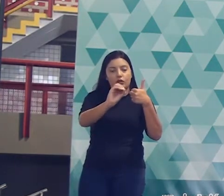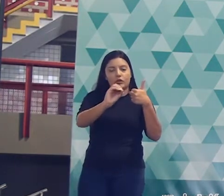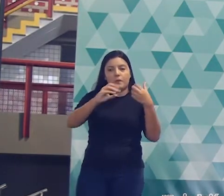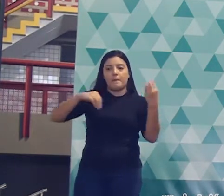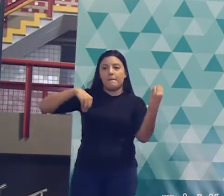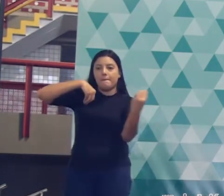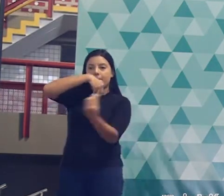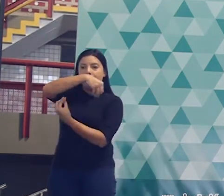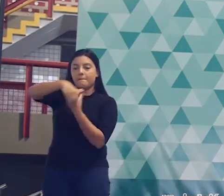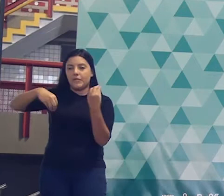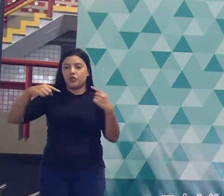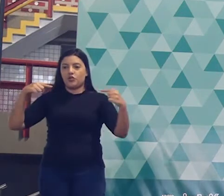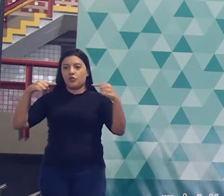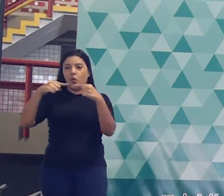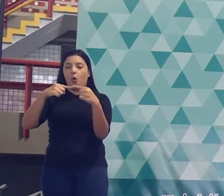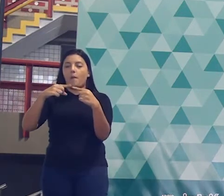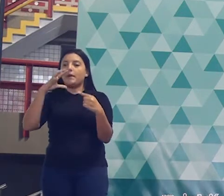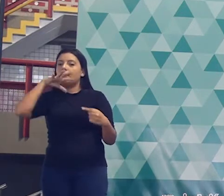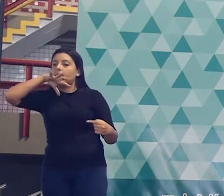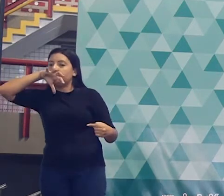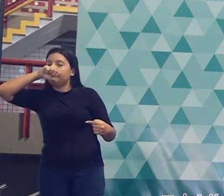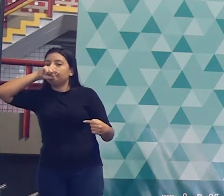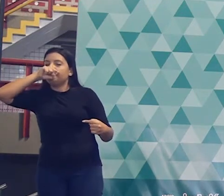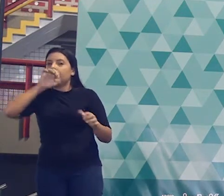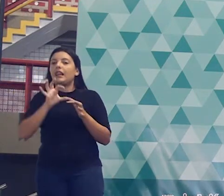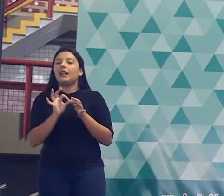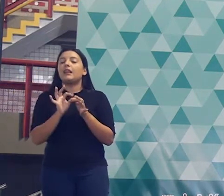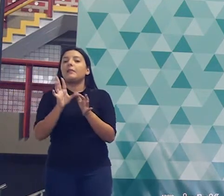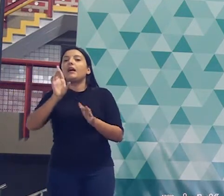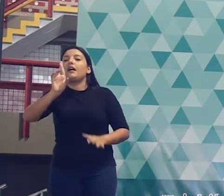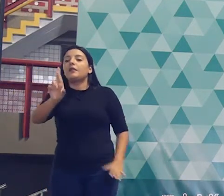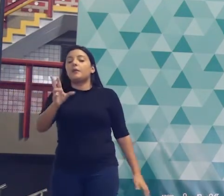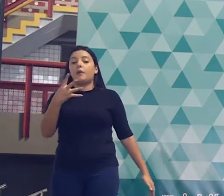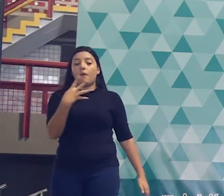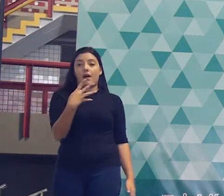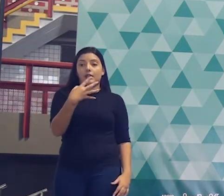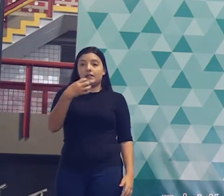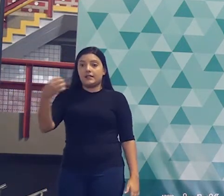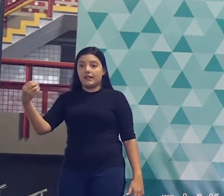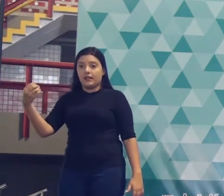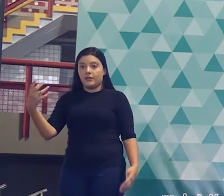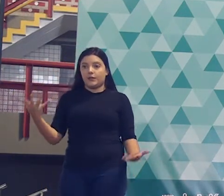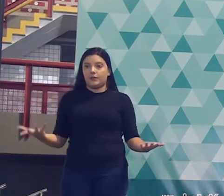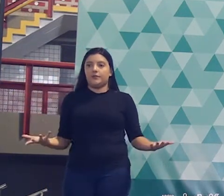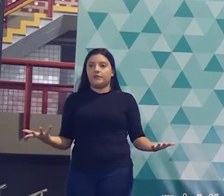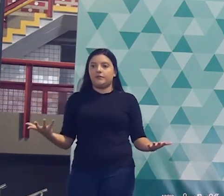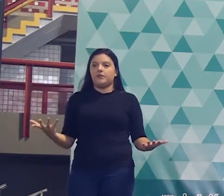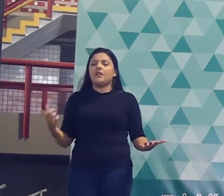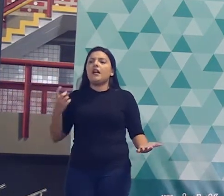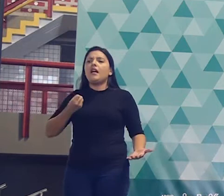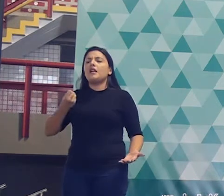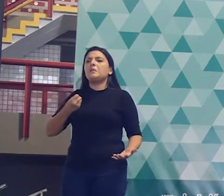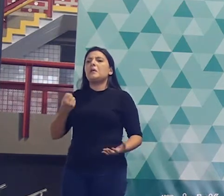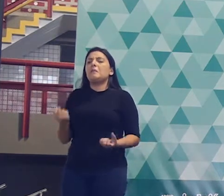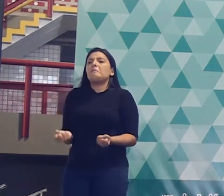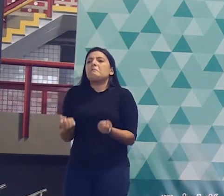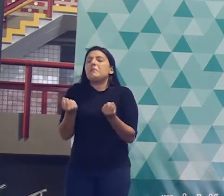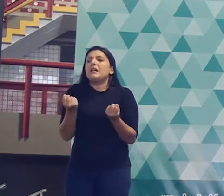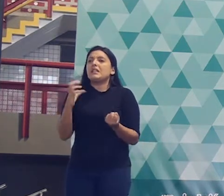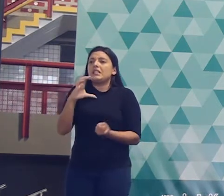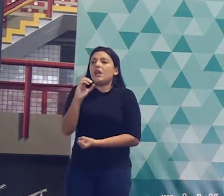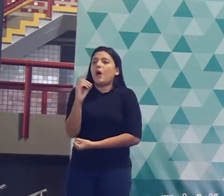oxigênio, produzindo um CO2. Libera quanto de energia? 400 quilojoules. Quanto é que pesa o